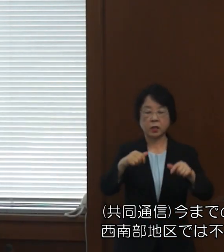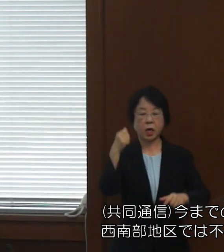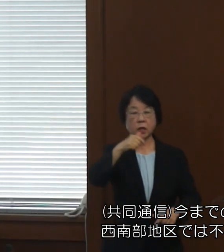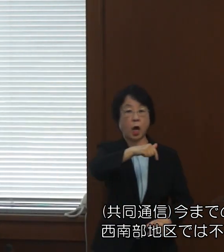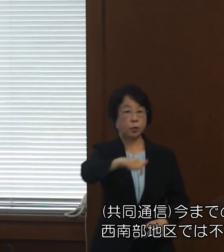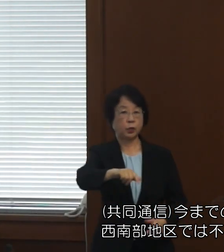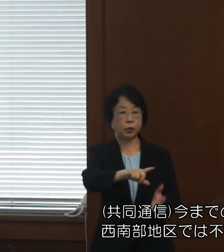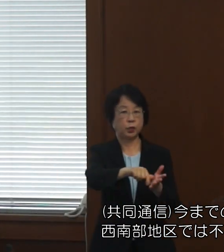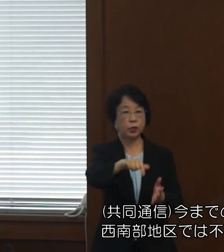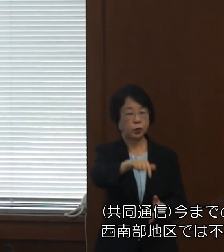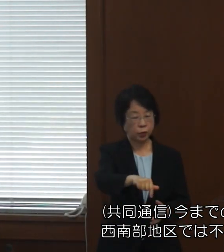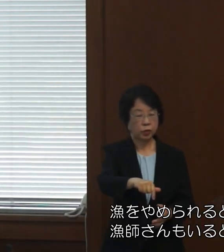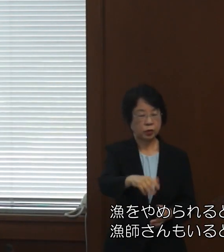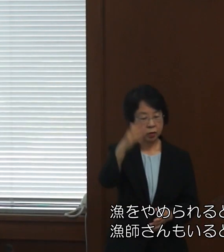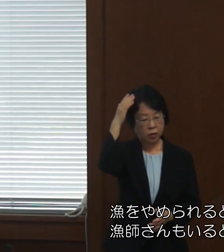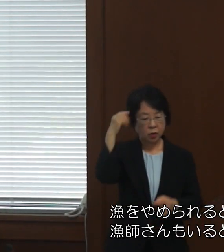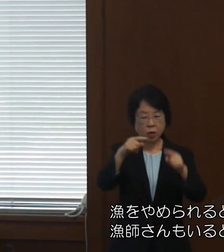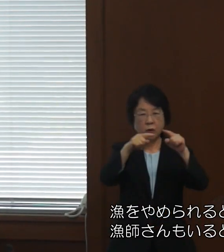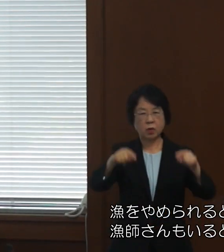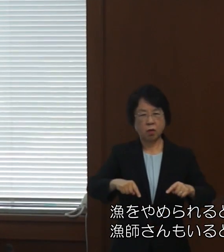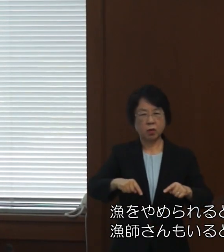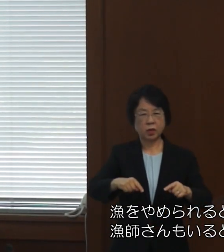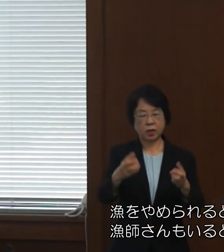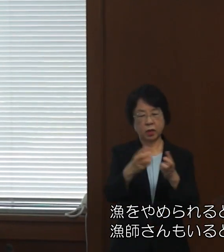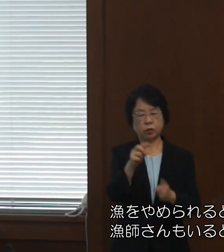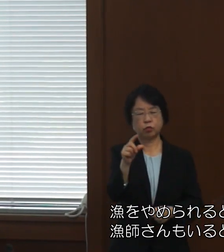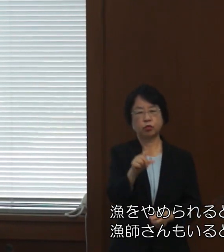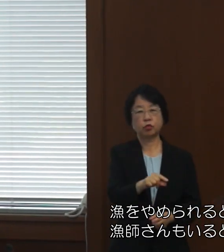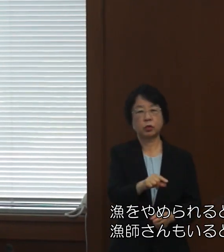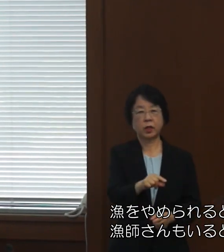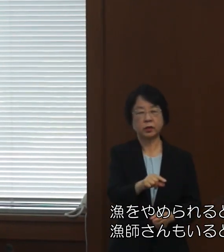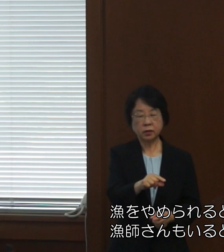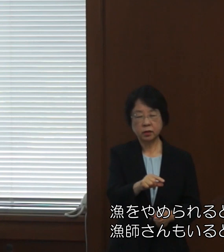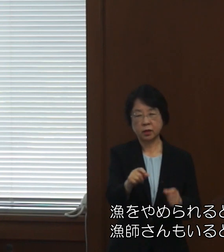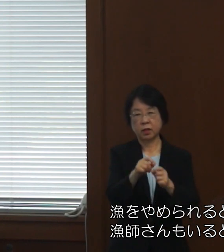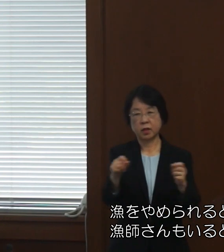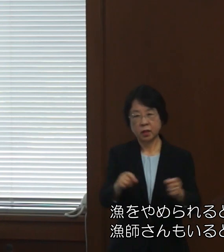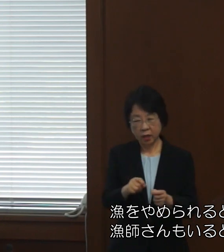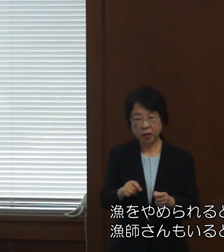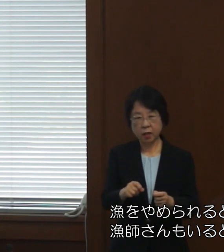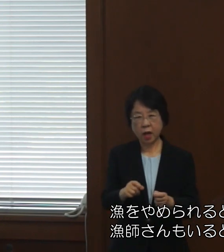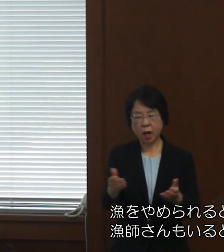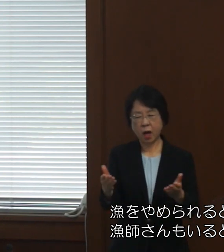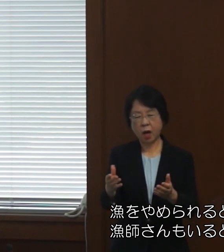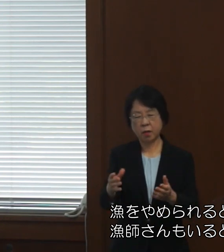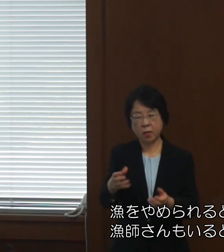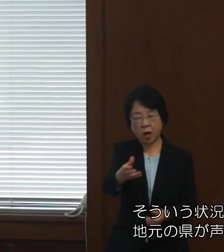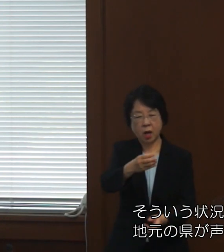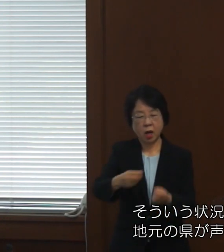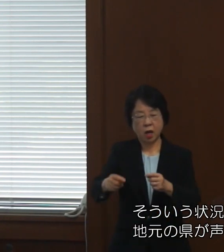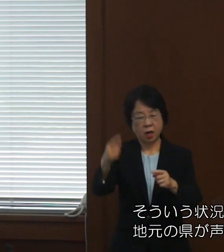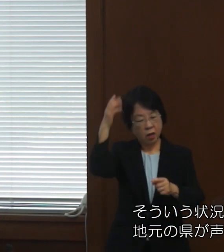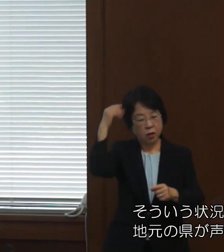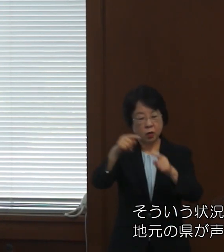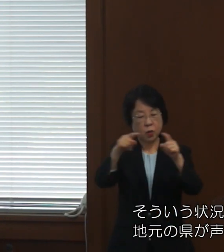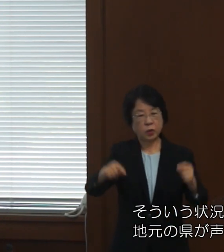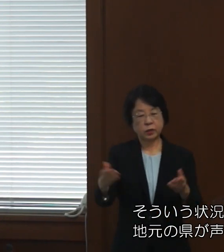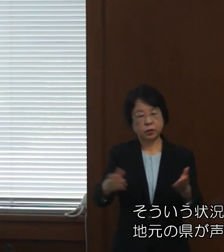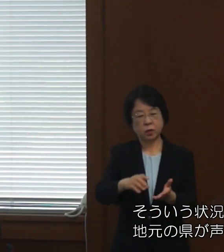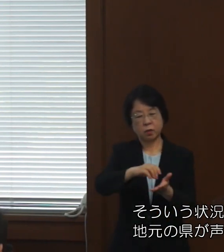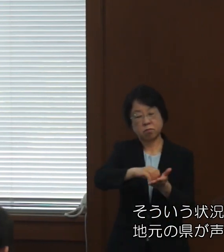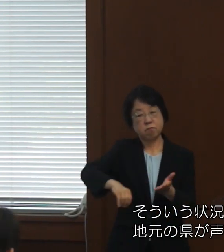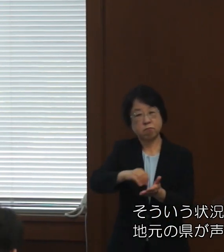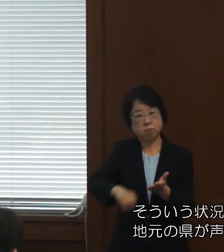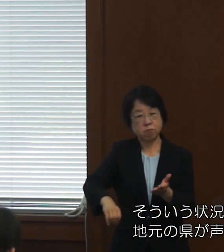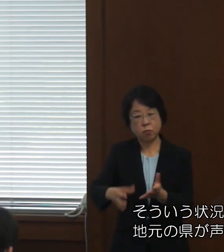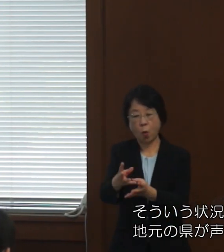不作がずっと続いている中でもう量を取られるという決断されたという漁師さんもいると聞いてますそういう状況にある